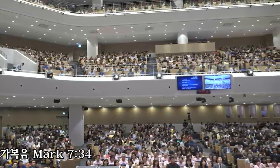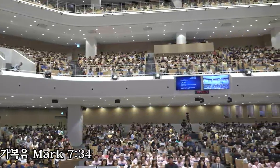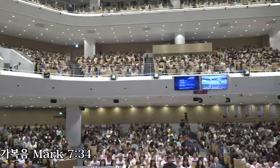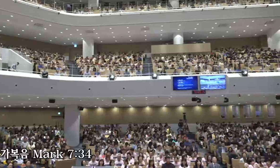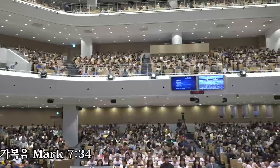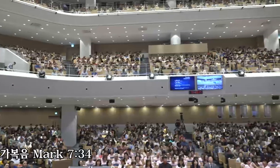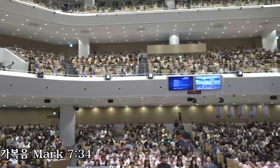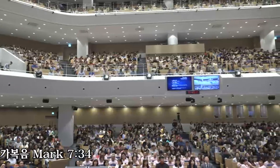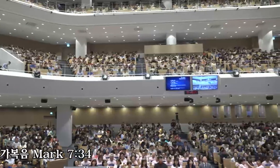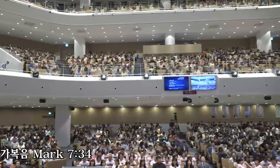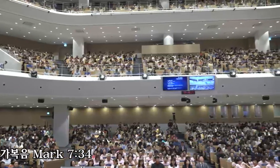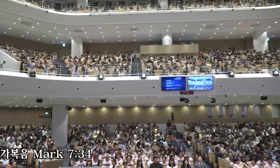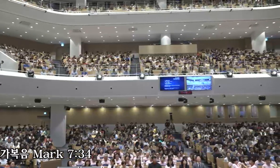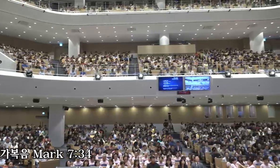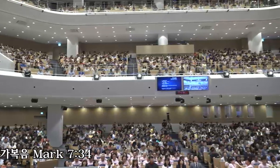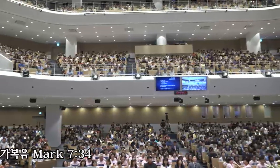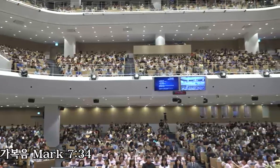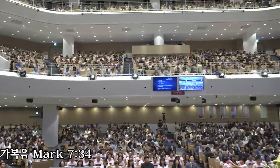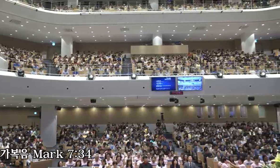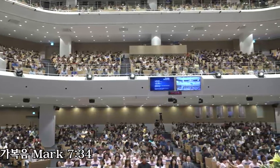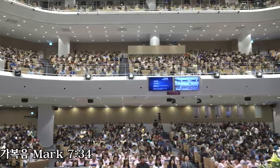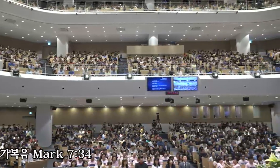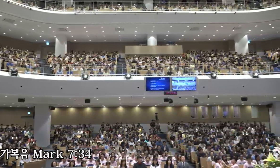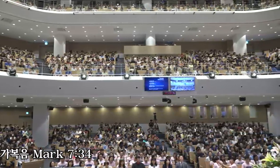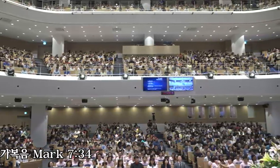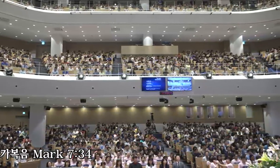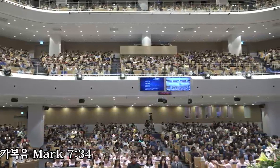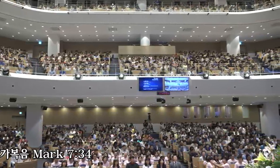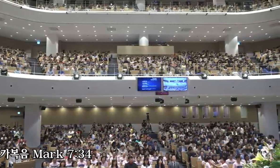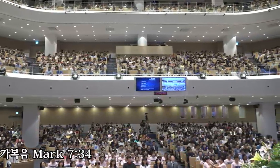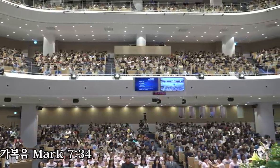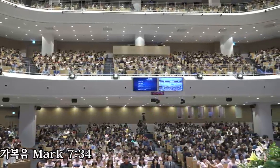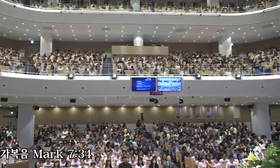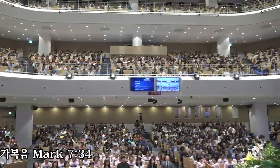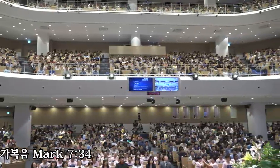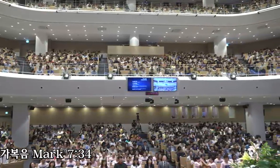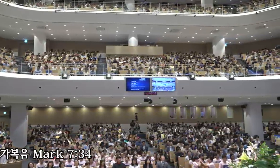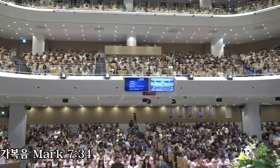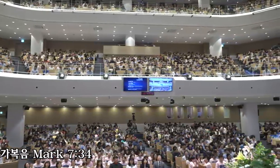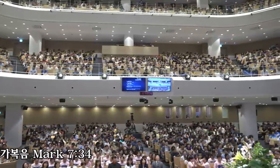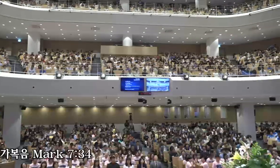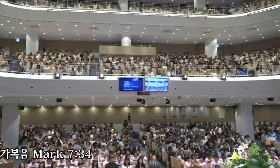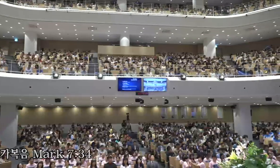그에게 이르시되 에바다 하시니 이는 열리라는 뜻이다.